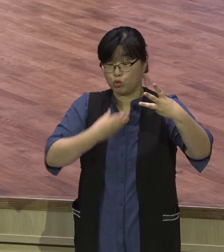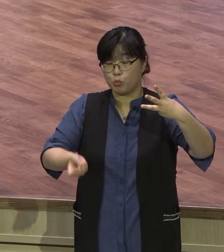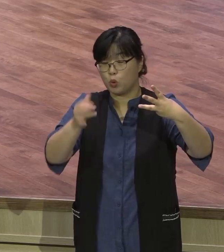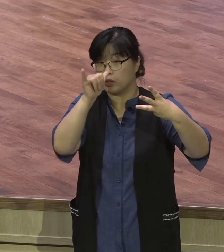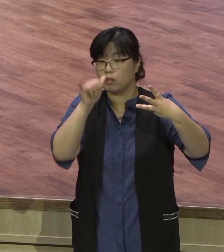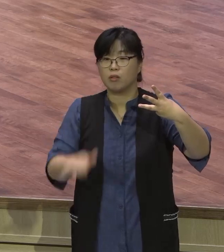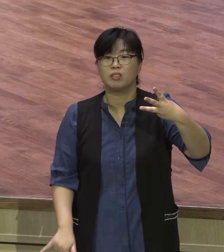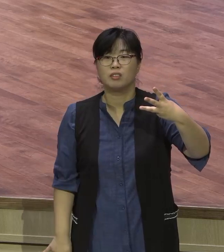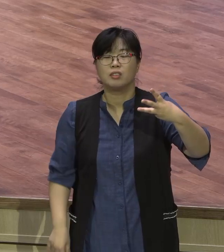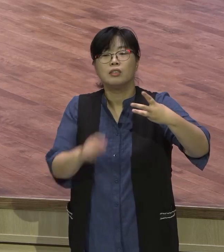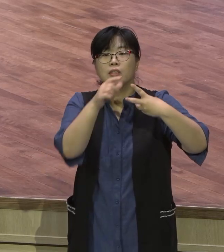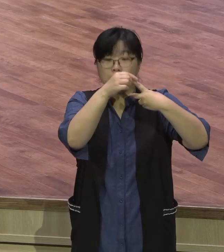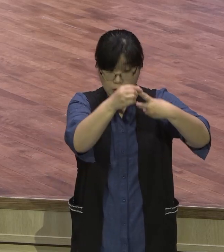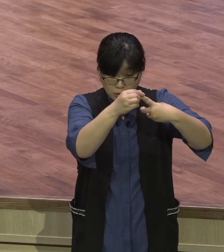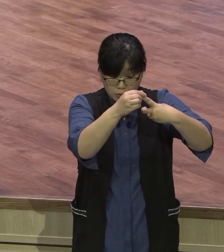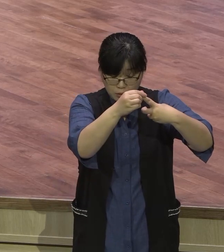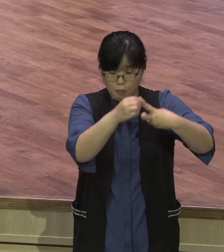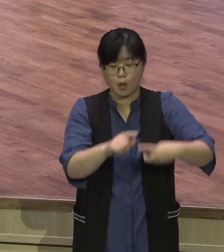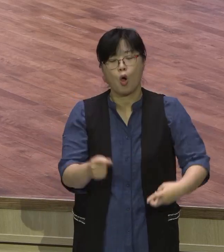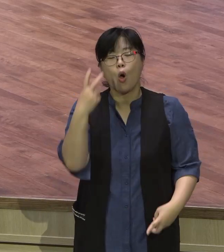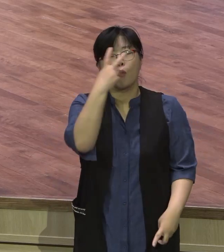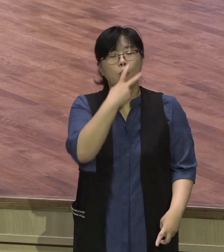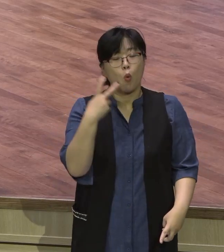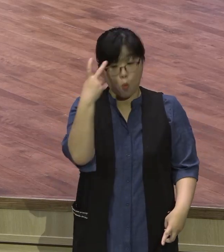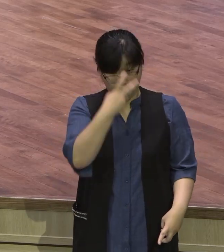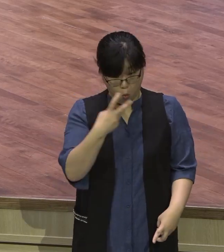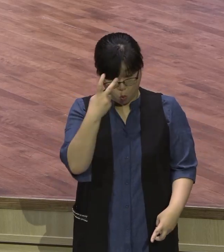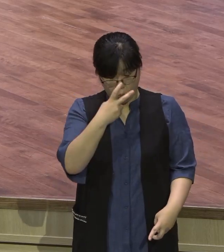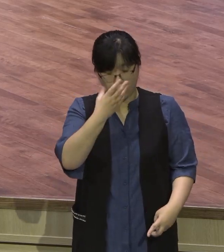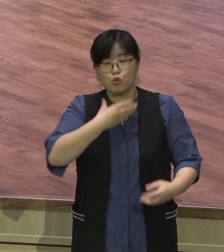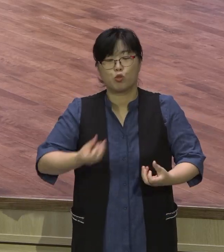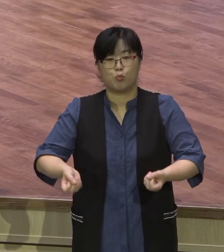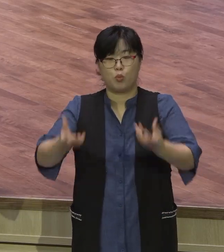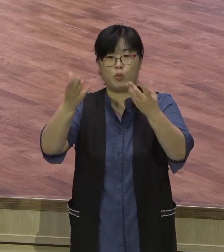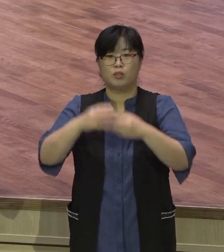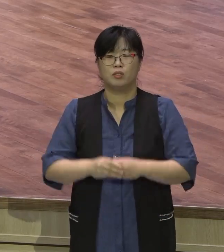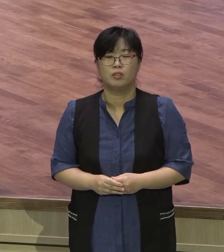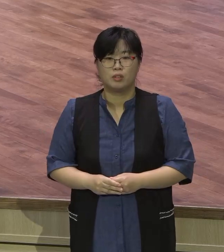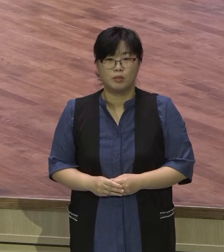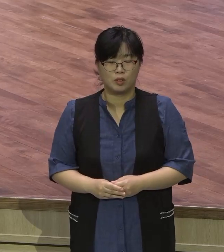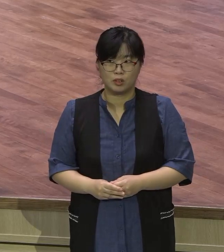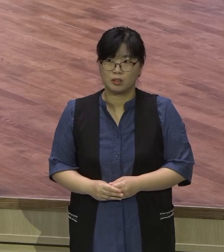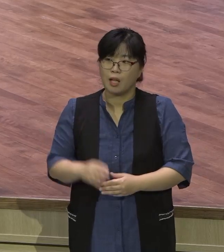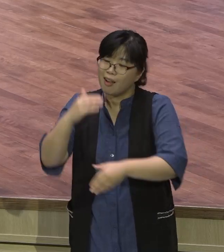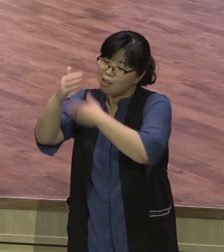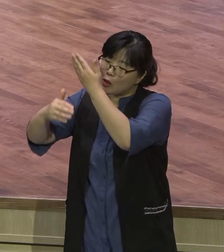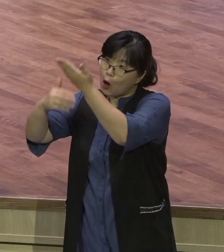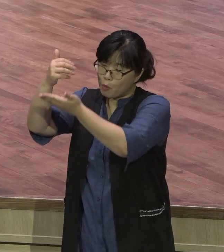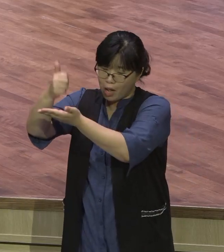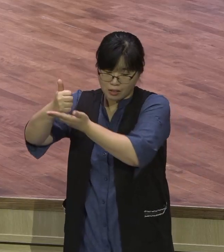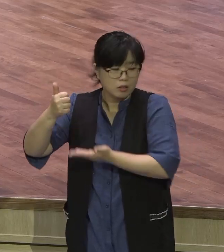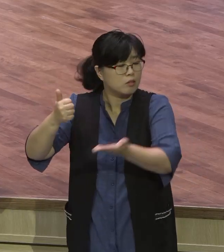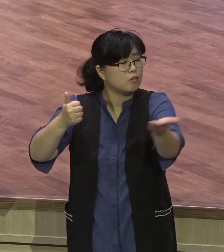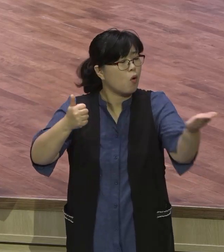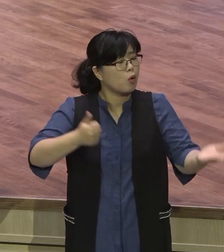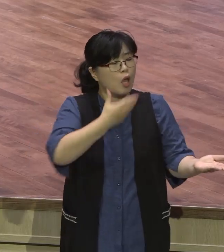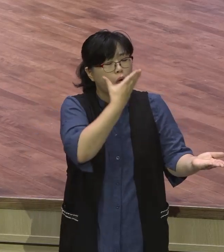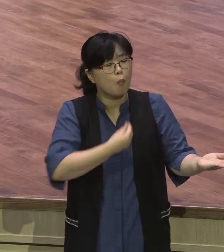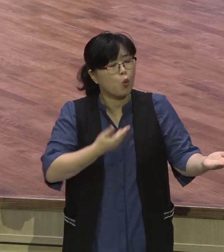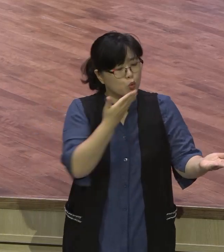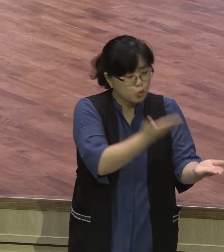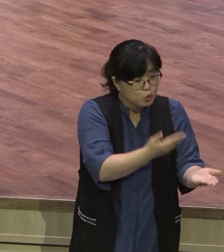번째 축복이 보호의 축복의 보호 보호입니다. 보호 여호와는 내게 복을 주시고 뭐라 그랬어요? 너를